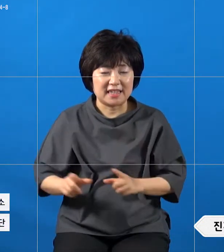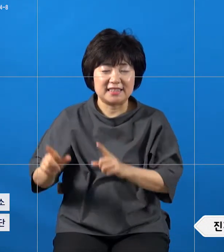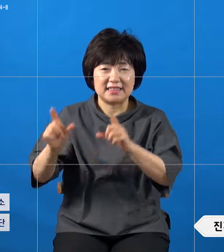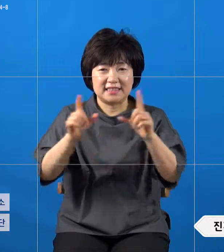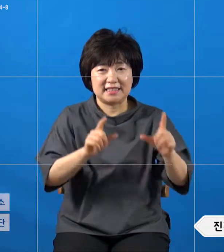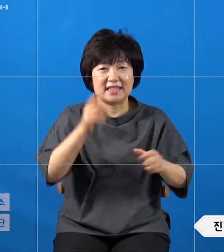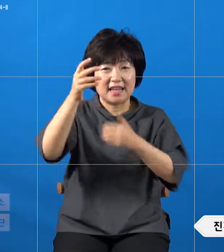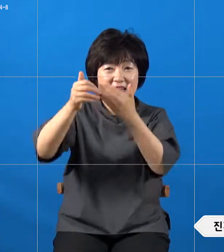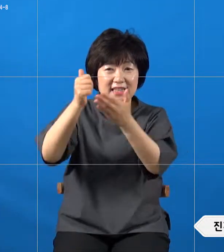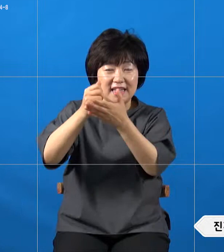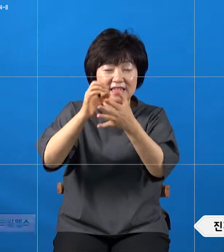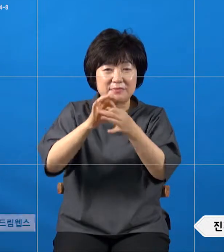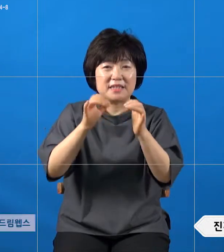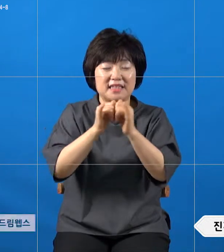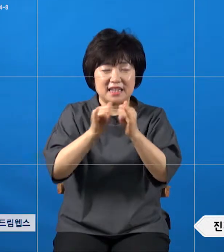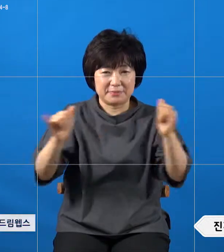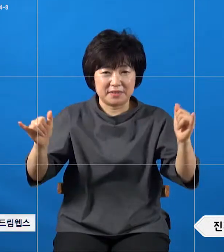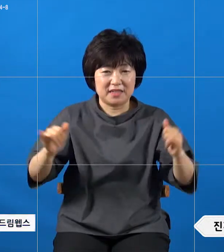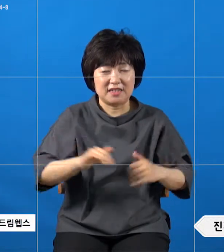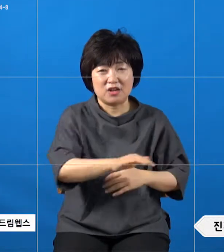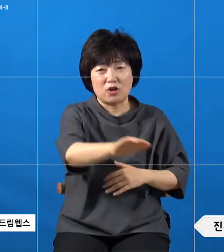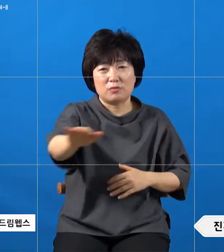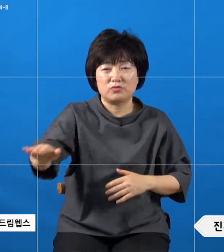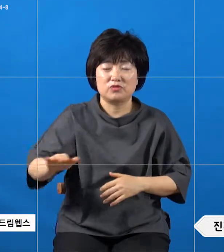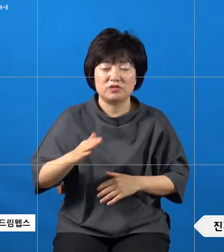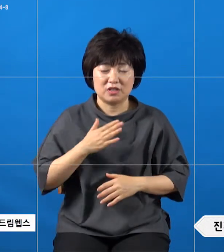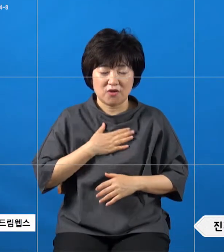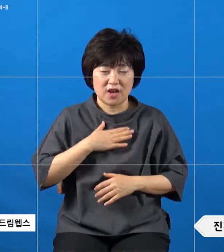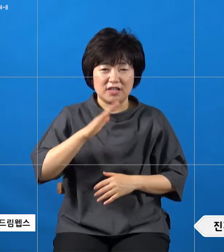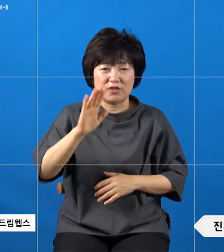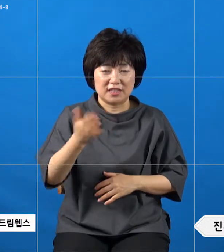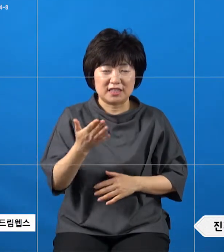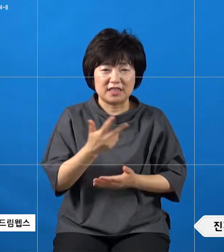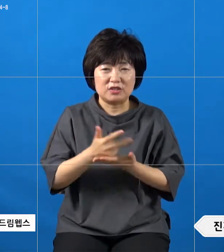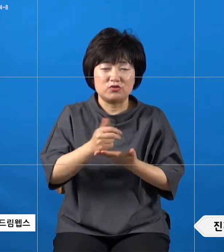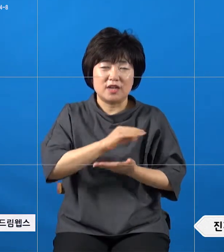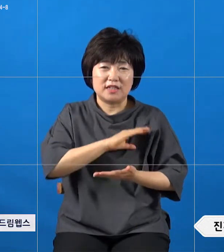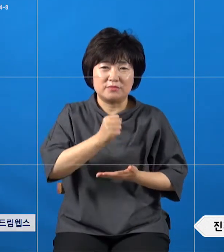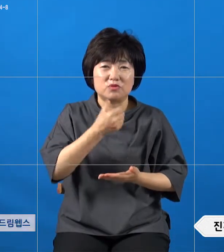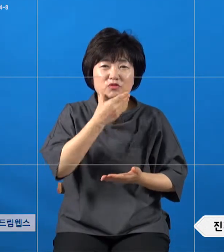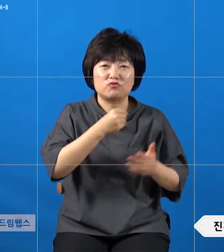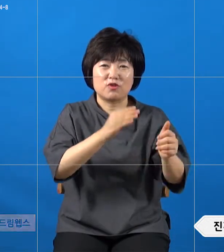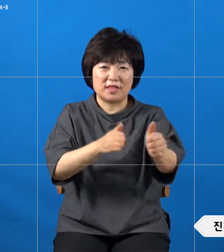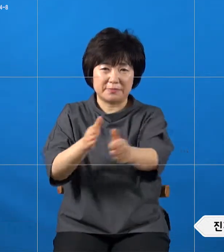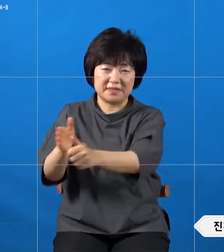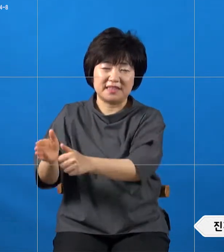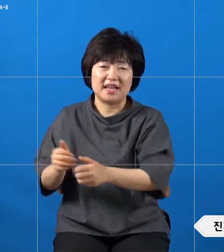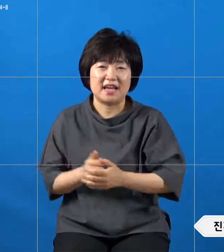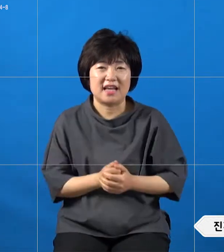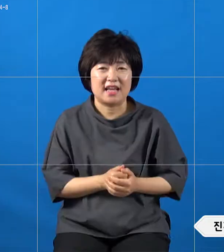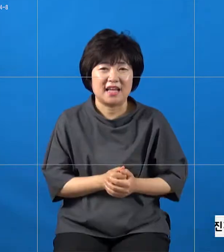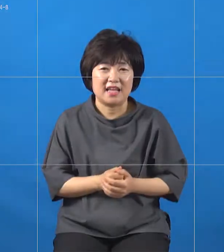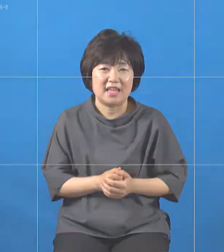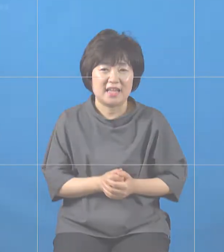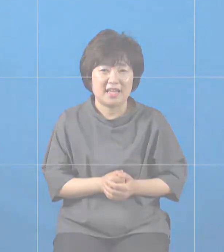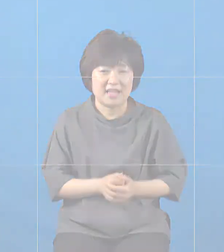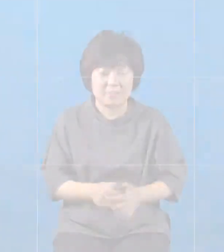사는 하나님의 사람들, 여러분과 제가 되시기를 주의 이름으로 축원합니다.